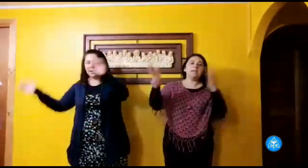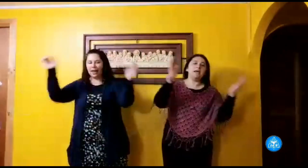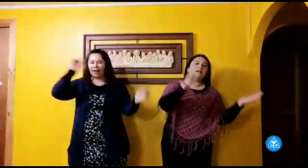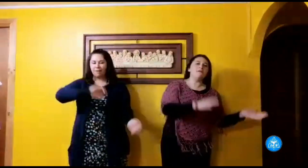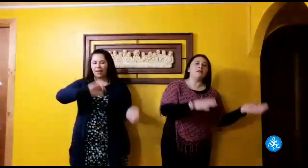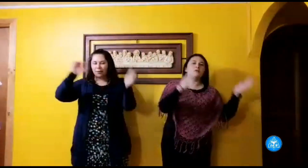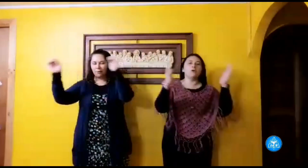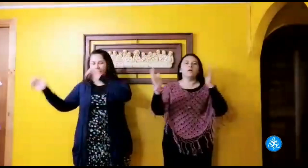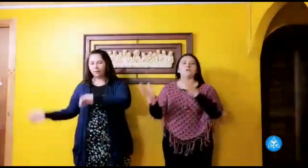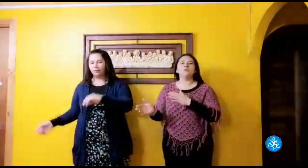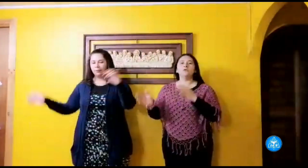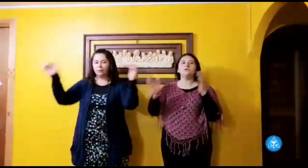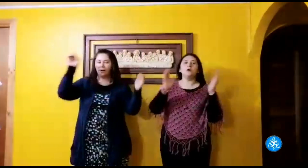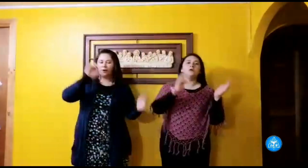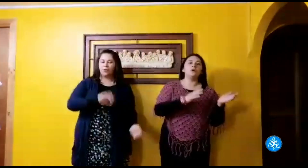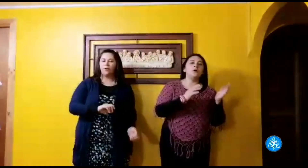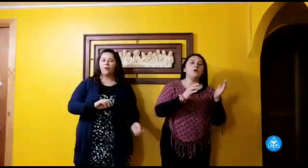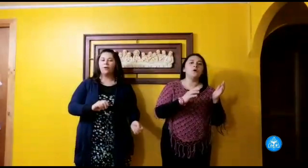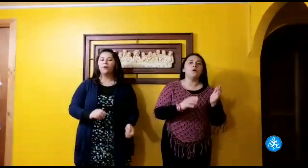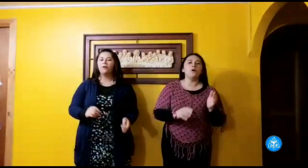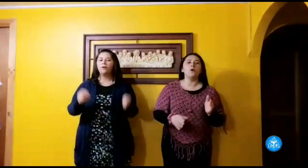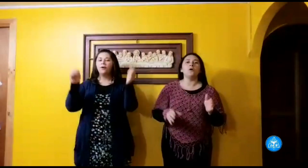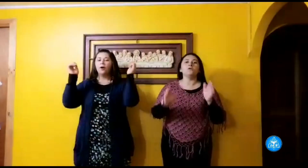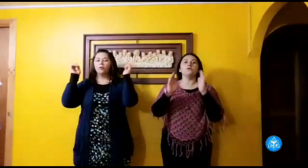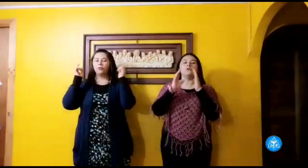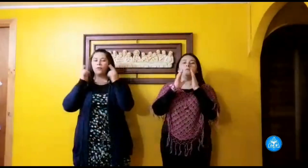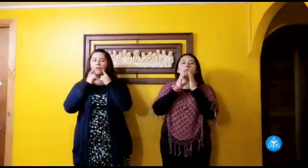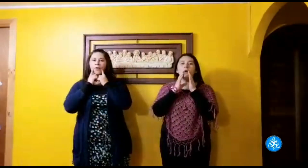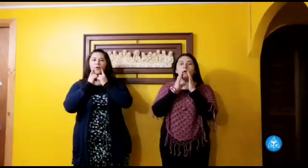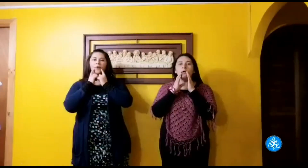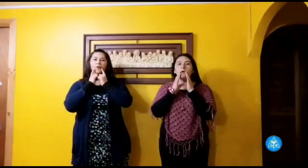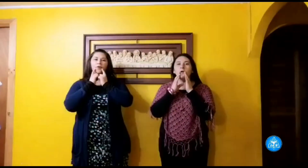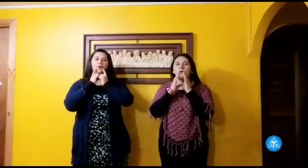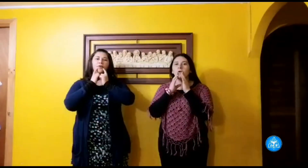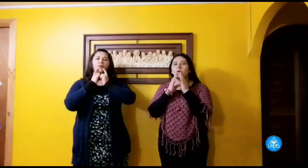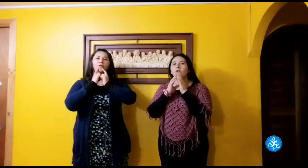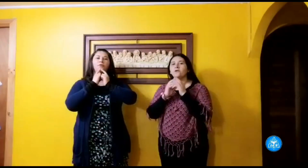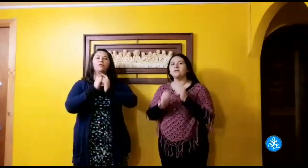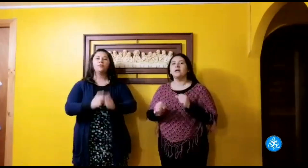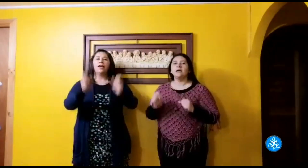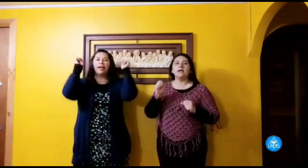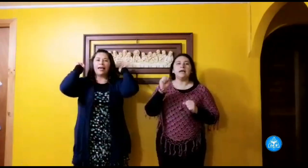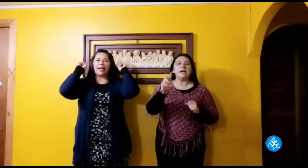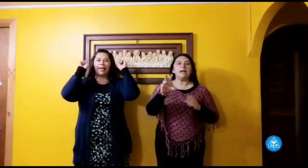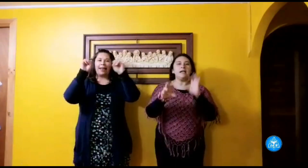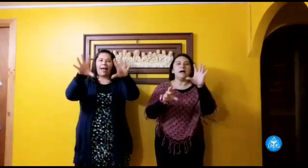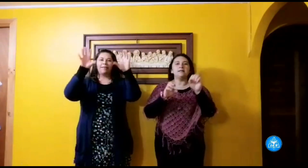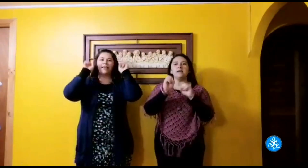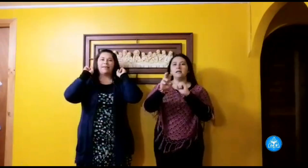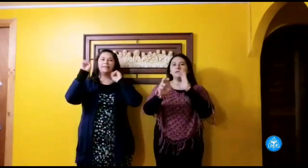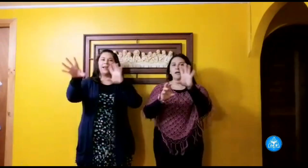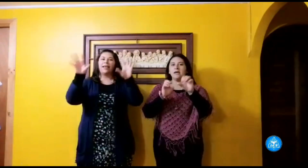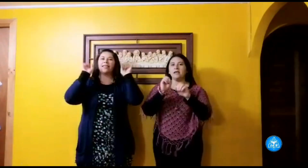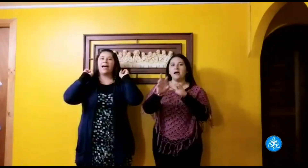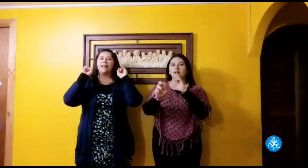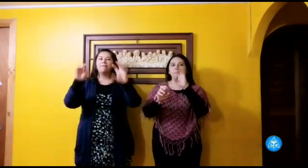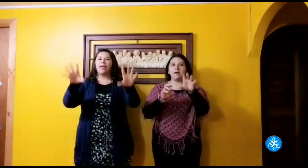en el viento escucho yo su voz, en las estrellas